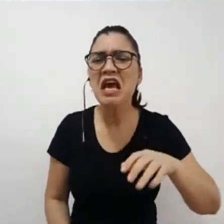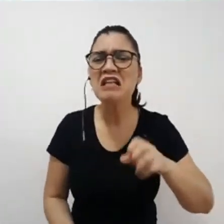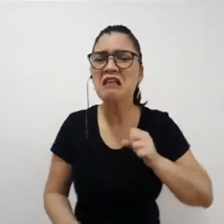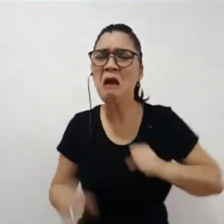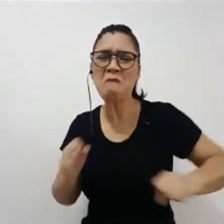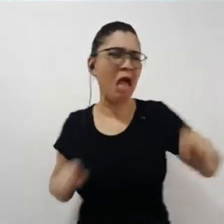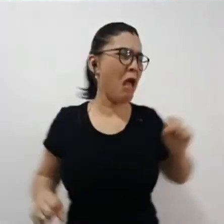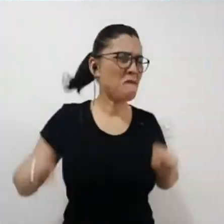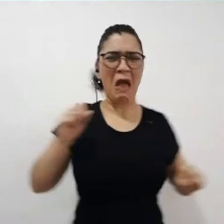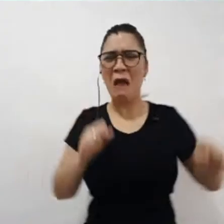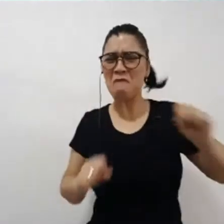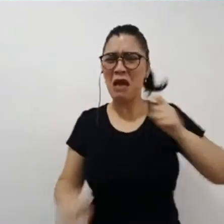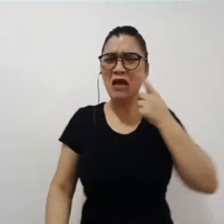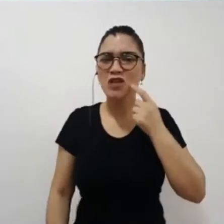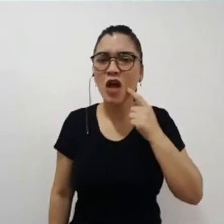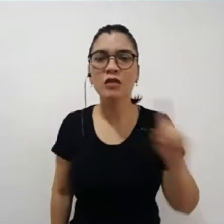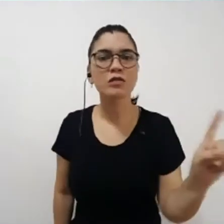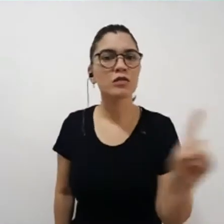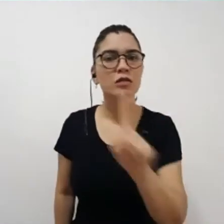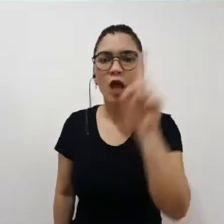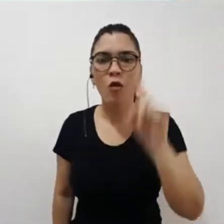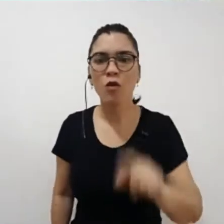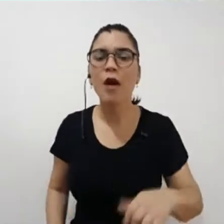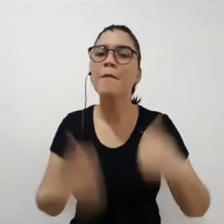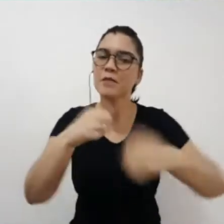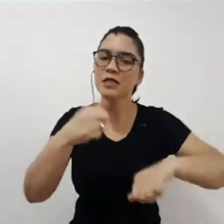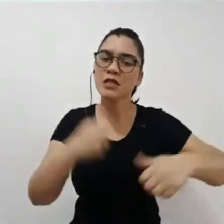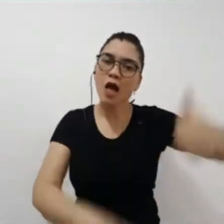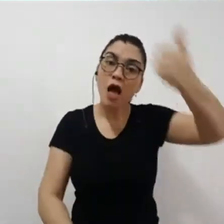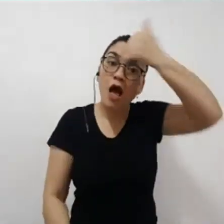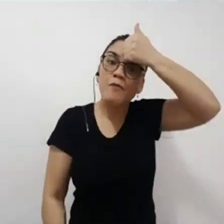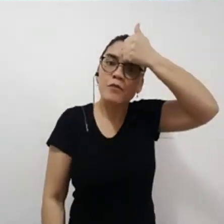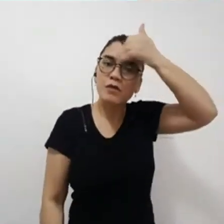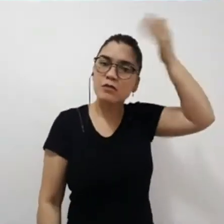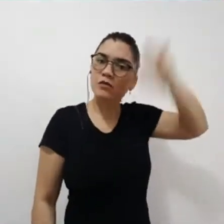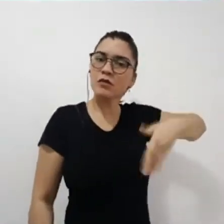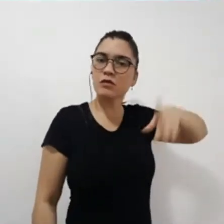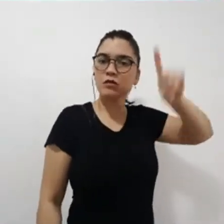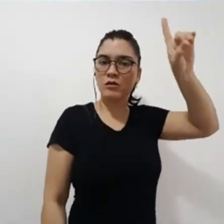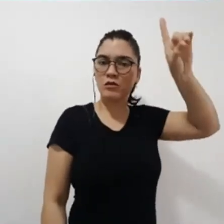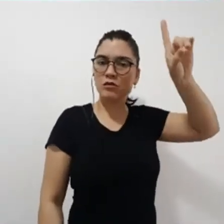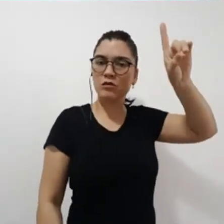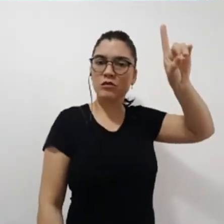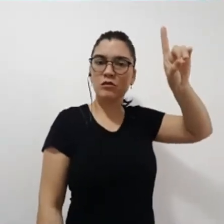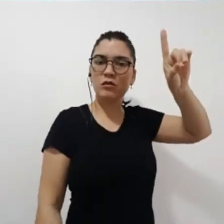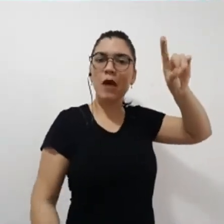alguém arrependido e dependente do leite da mãe.